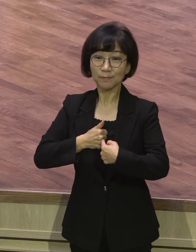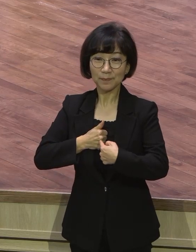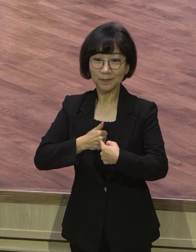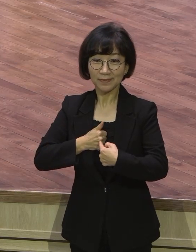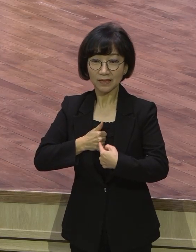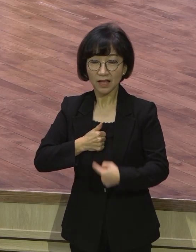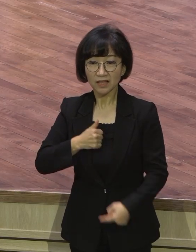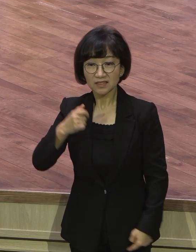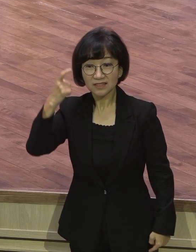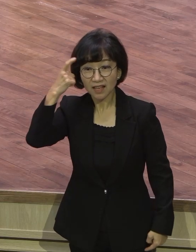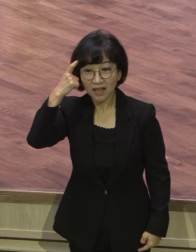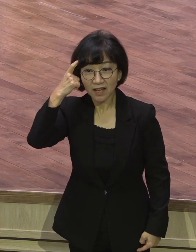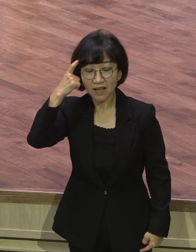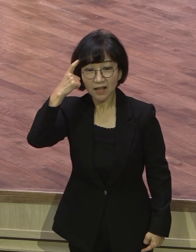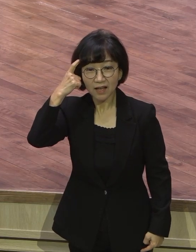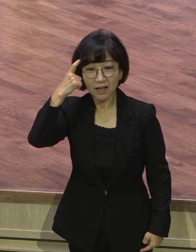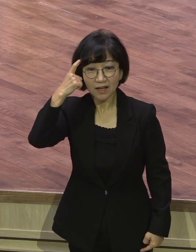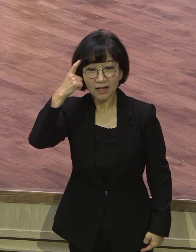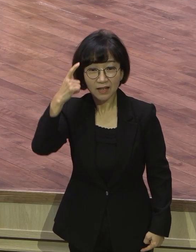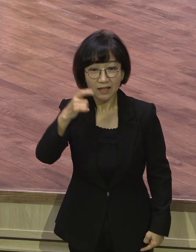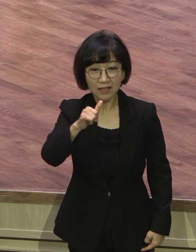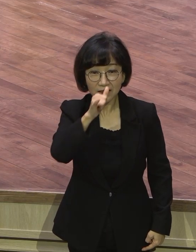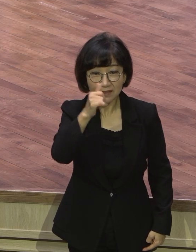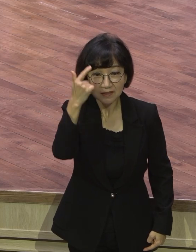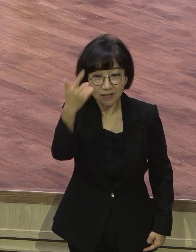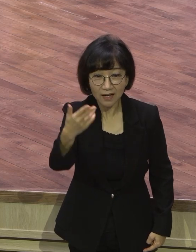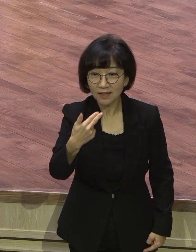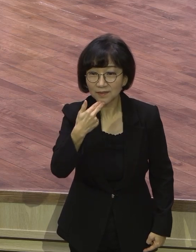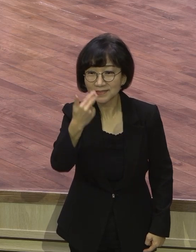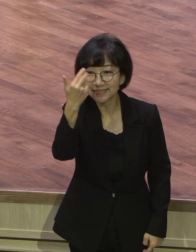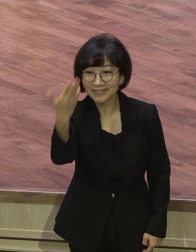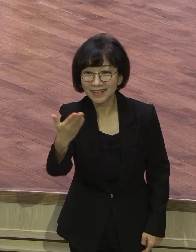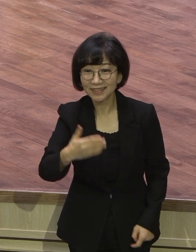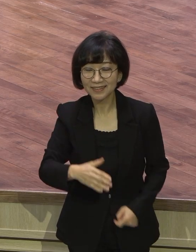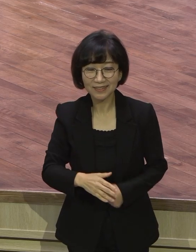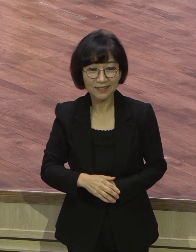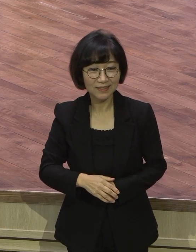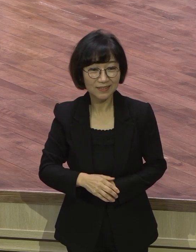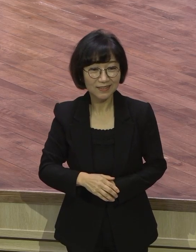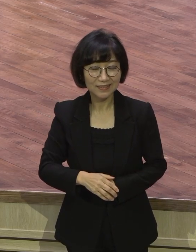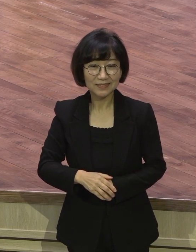인식을 가지고 사시느냐는 얘기예요. 어떤 상황 속에서도.